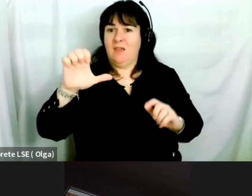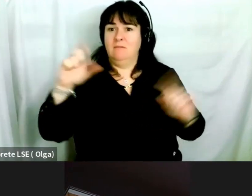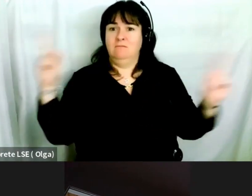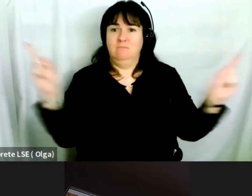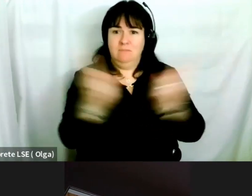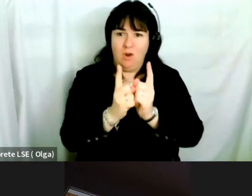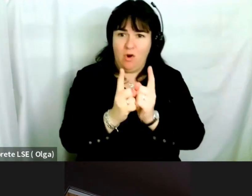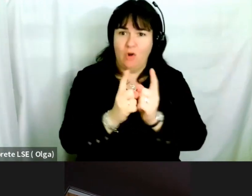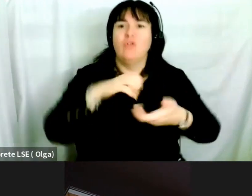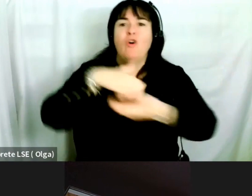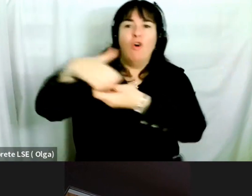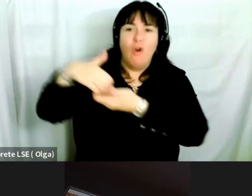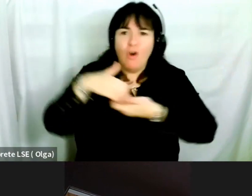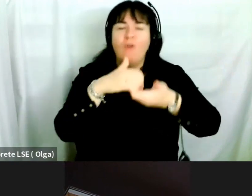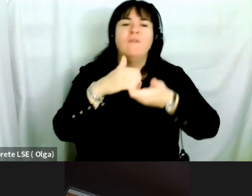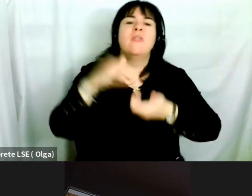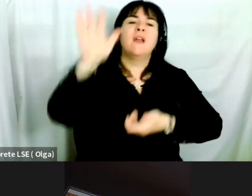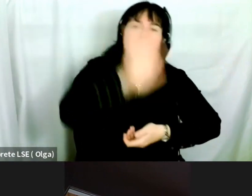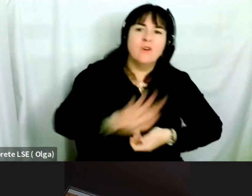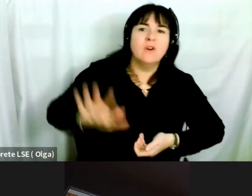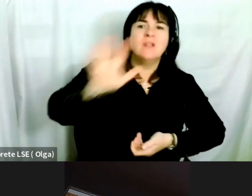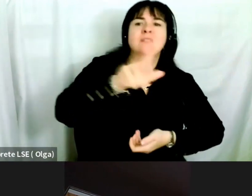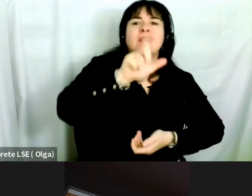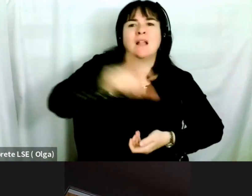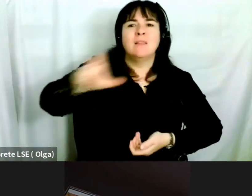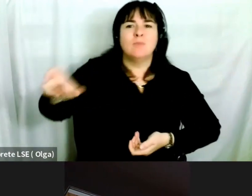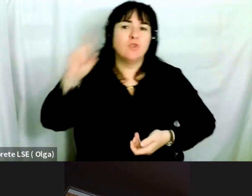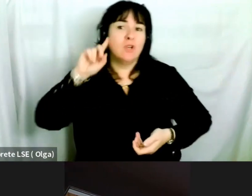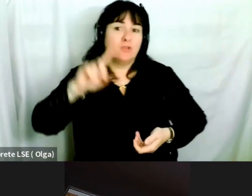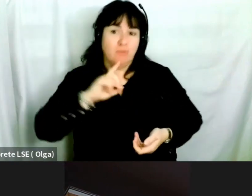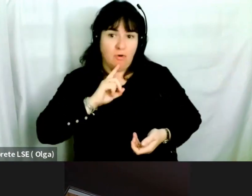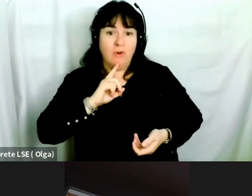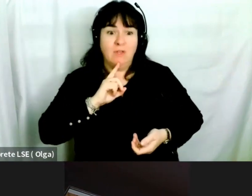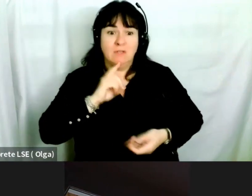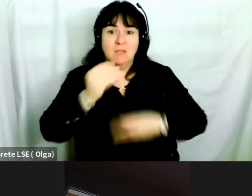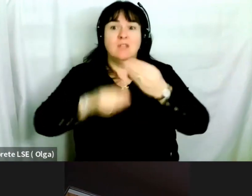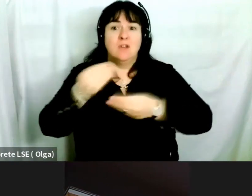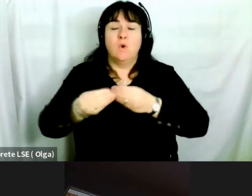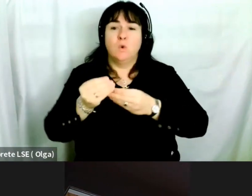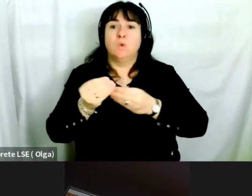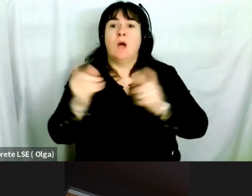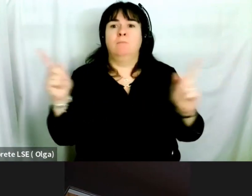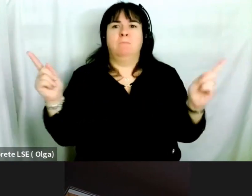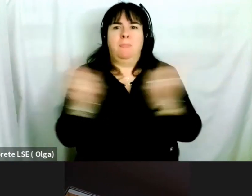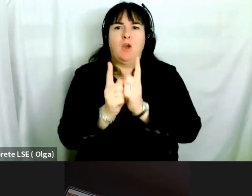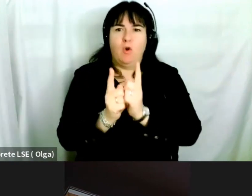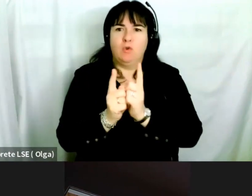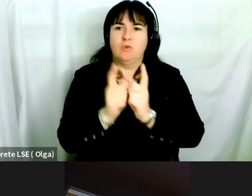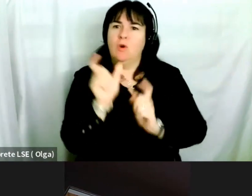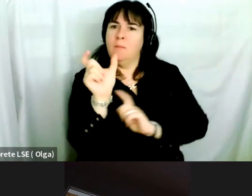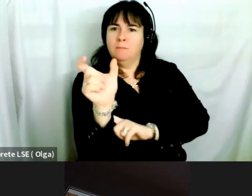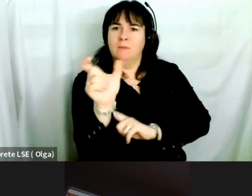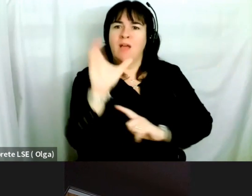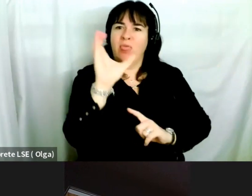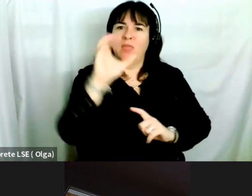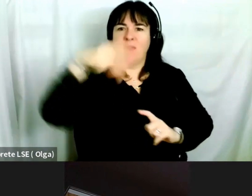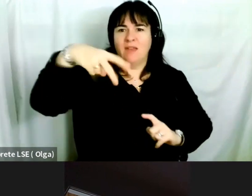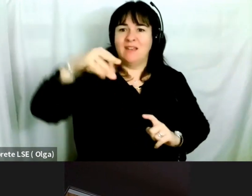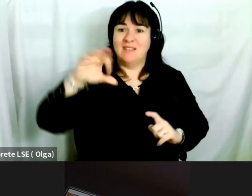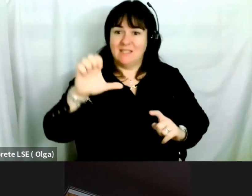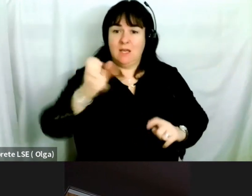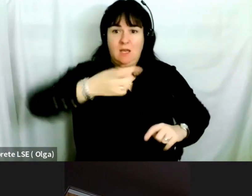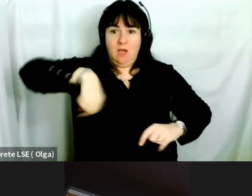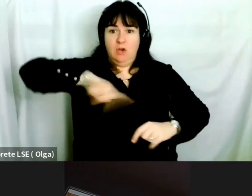significa Confederación Estatal de Personas Sordas, y se utiliza ese acrónimo, en general, para hablar de los